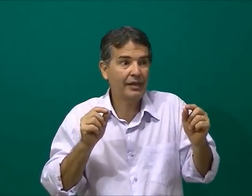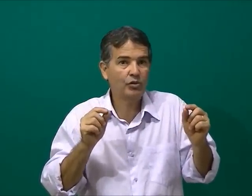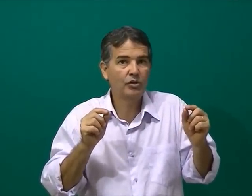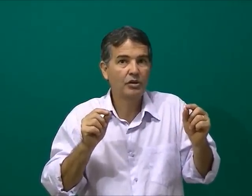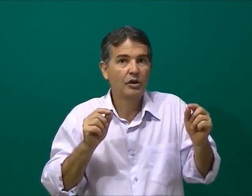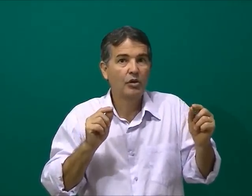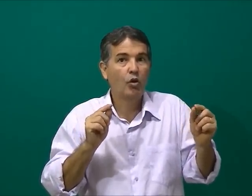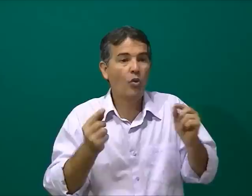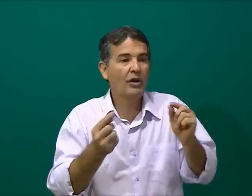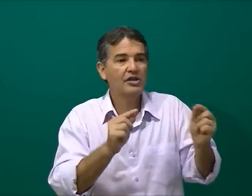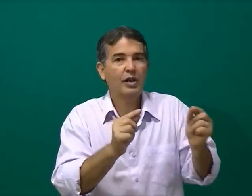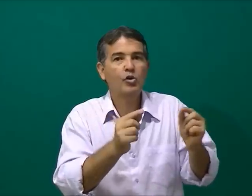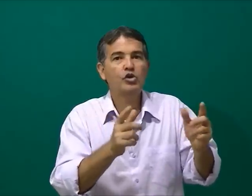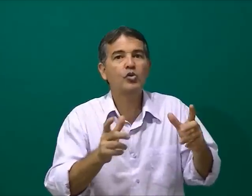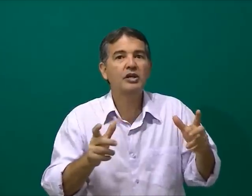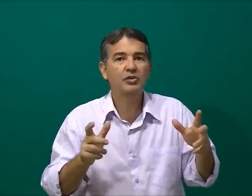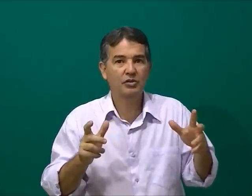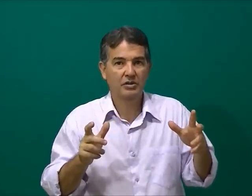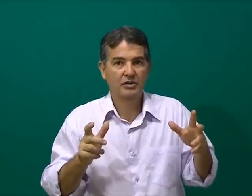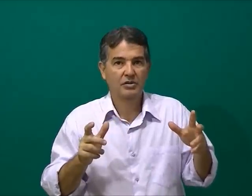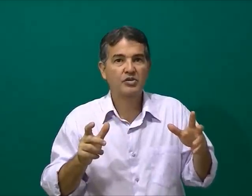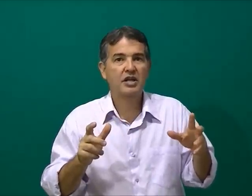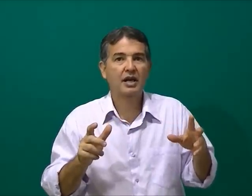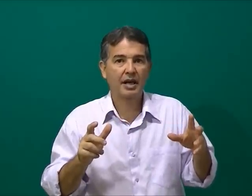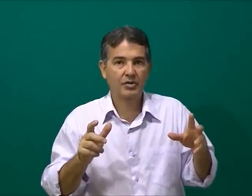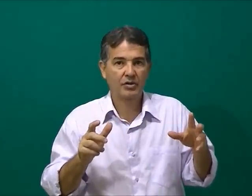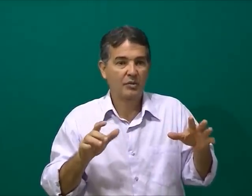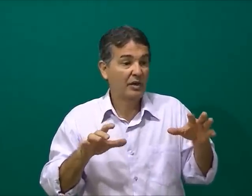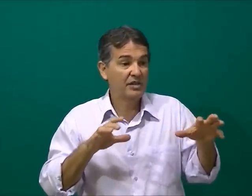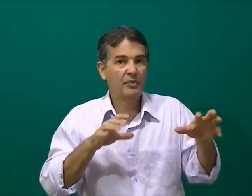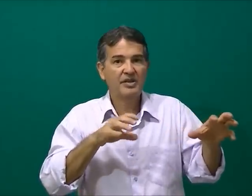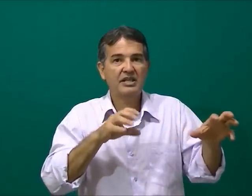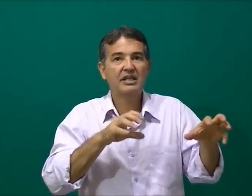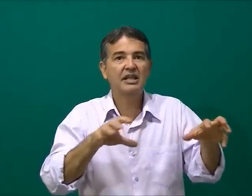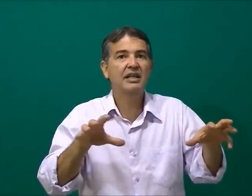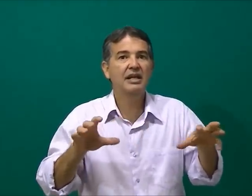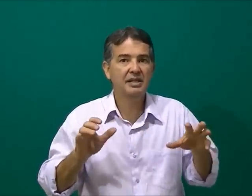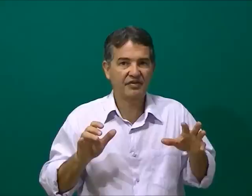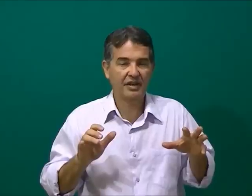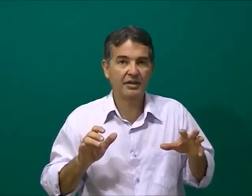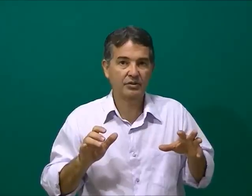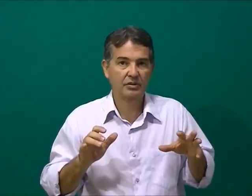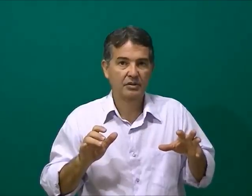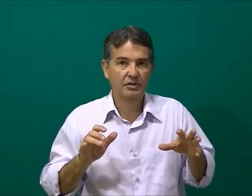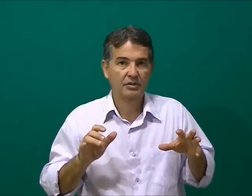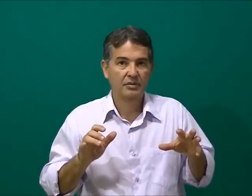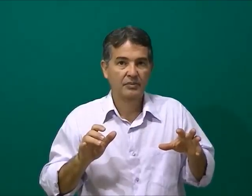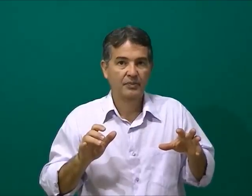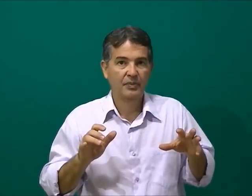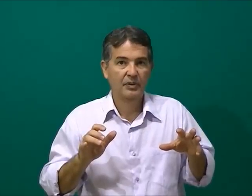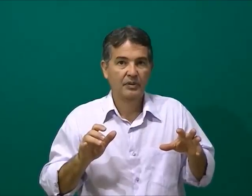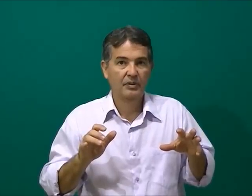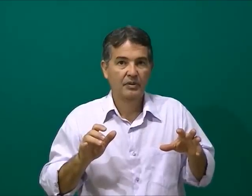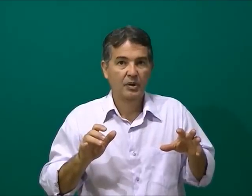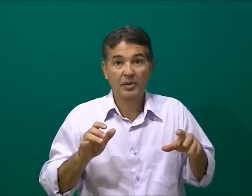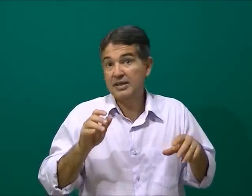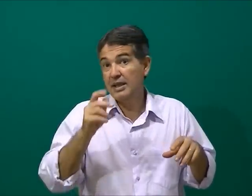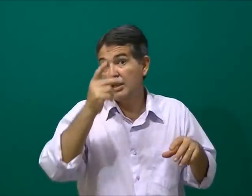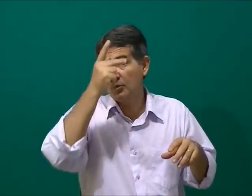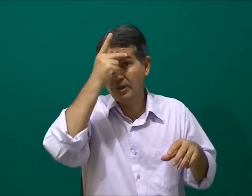atento como ele está construindo o cenário, para que você possa entender de que ele está falando. Porque se ele diz, por